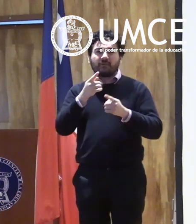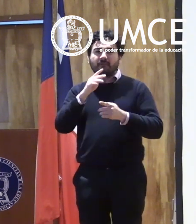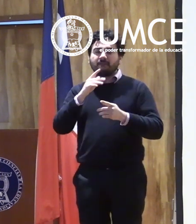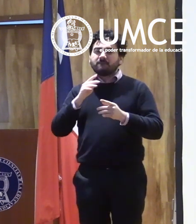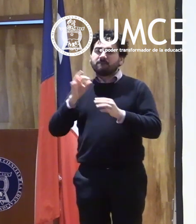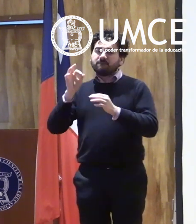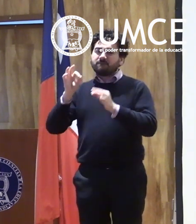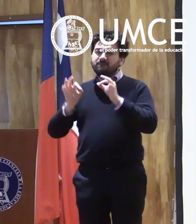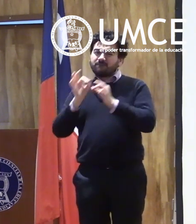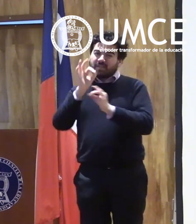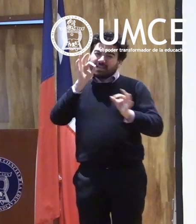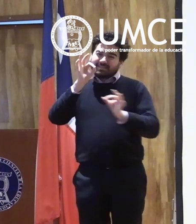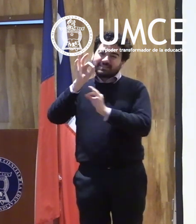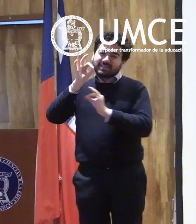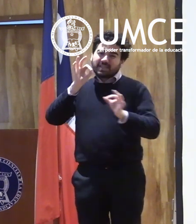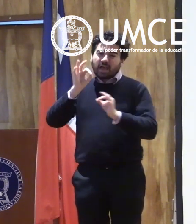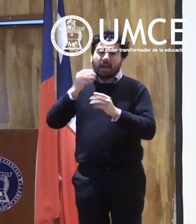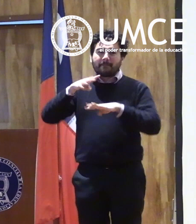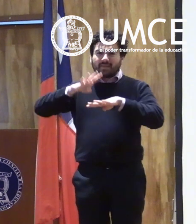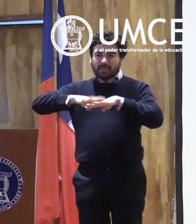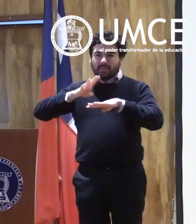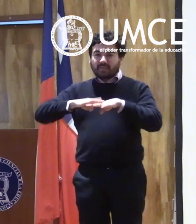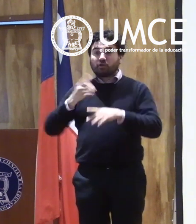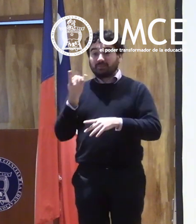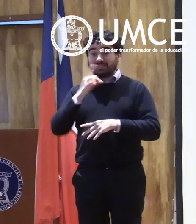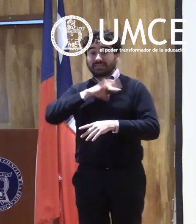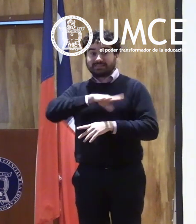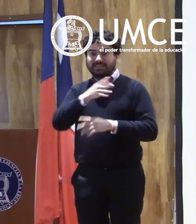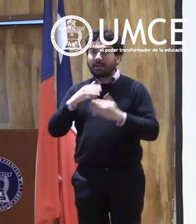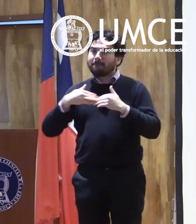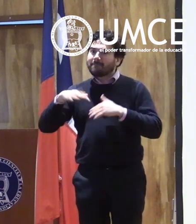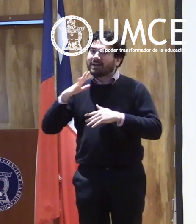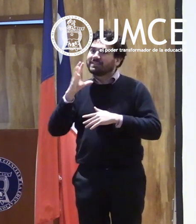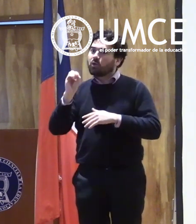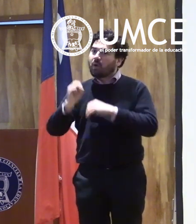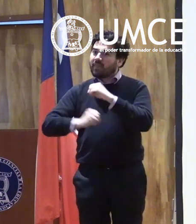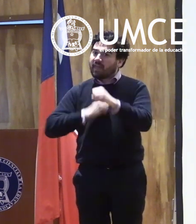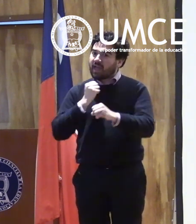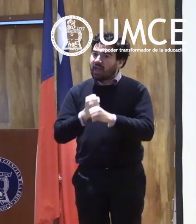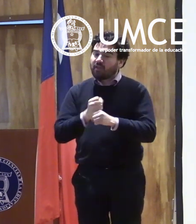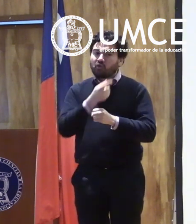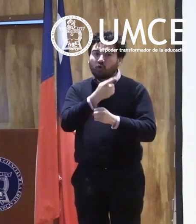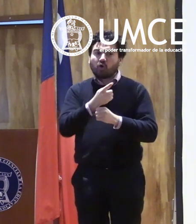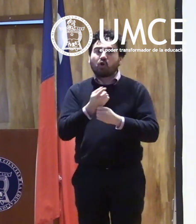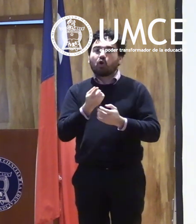Universidad de Chile, donde lleva más de 50 años como docente en dicha casa de estudios.